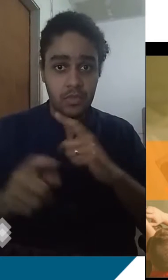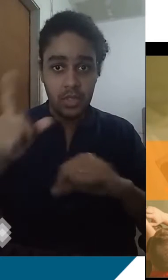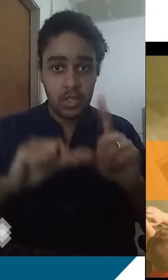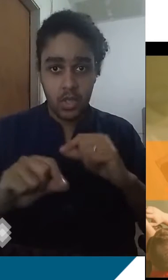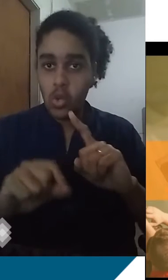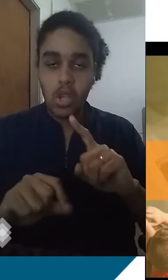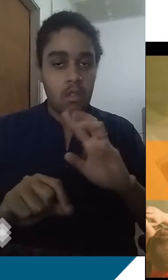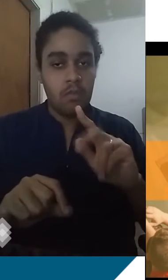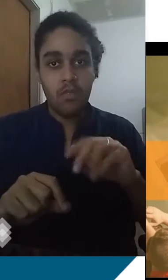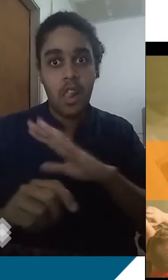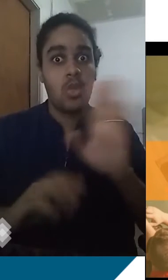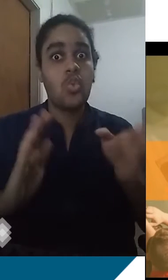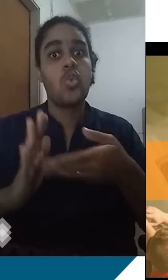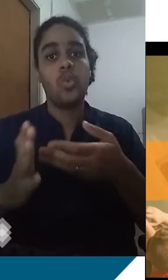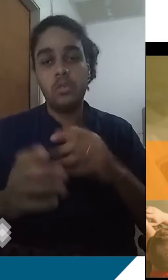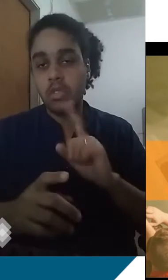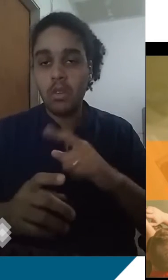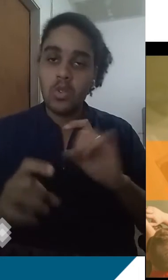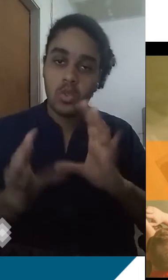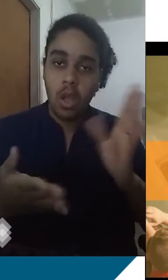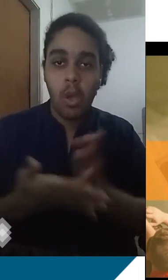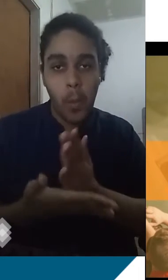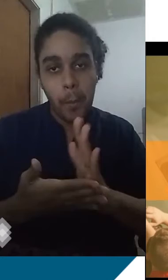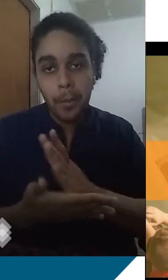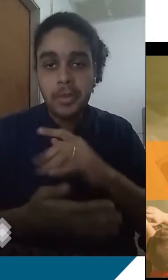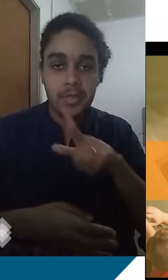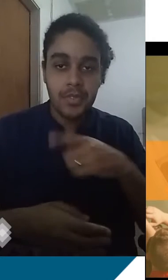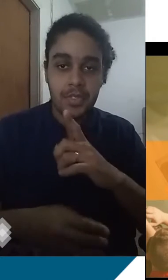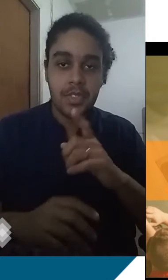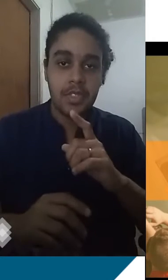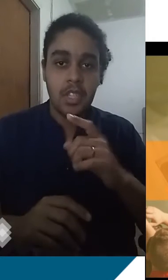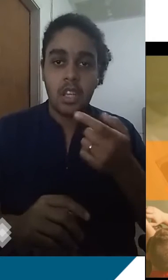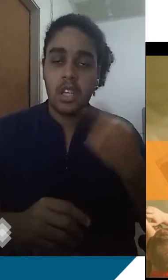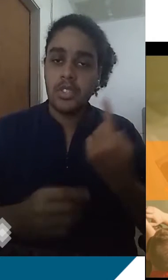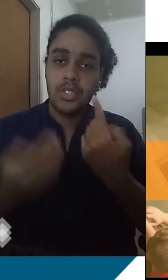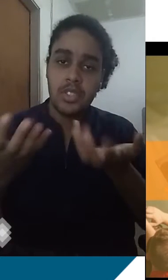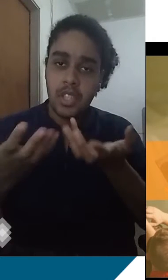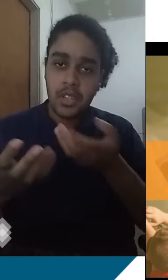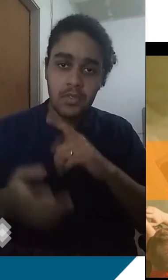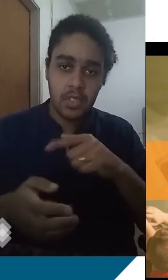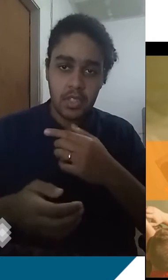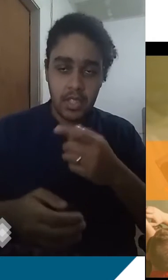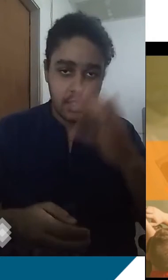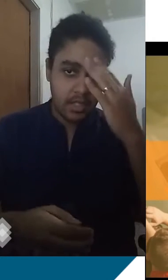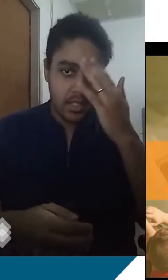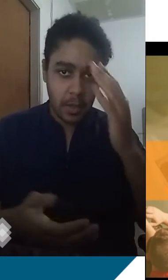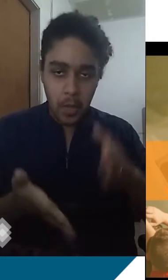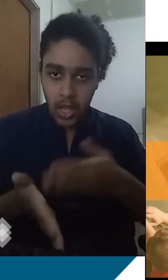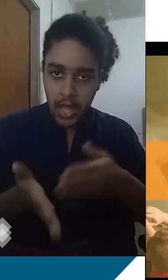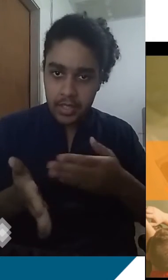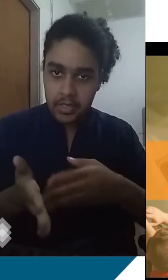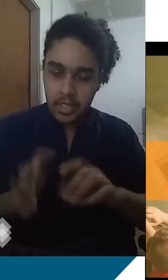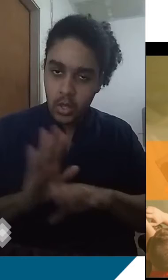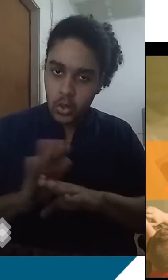Não vamos aqui abarcar todas as possibilidades, nós vamos apresentar algumas para vocês e a gente quer que vocês saibam que no